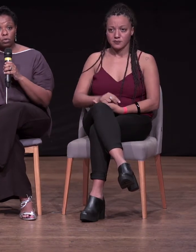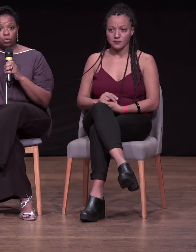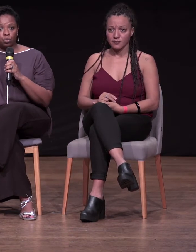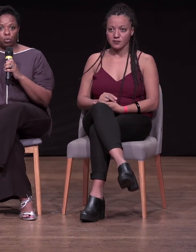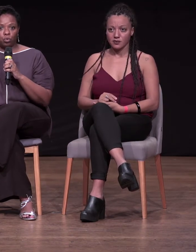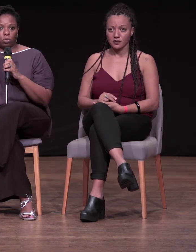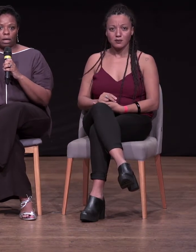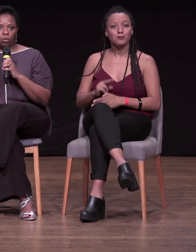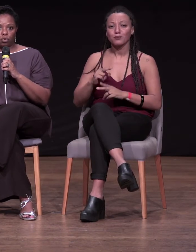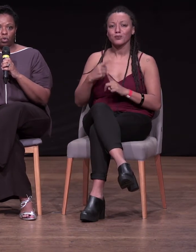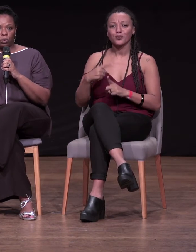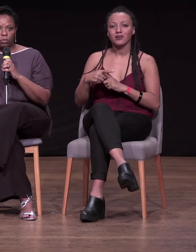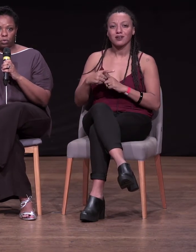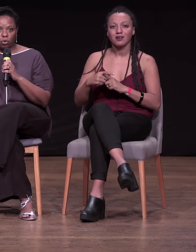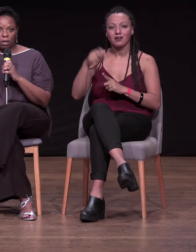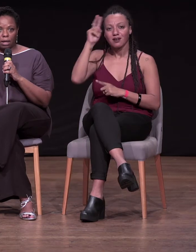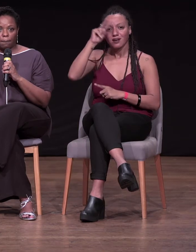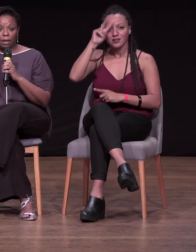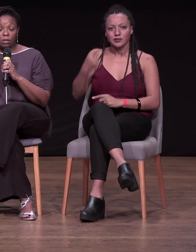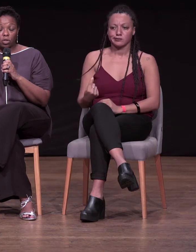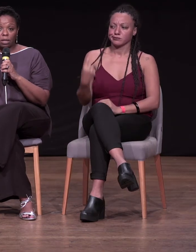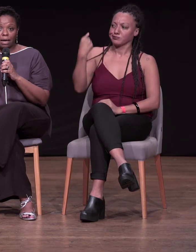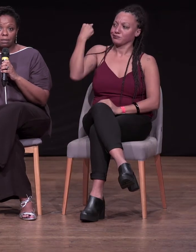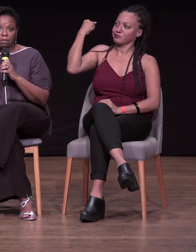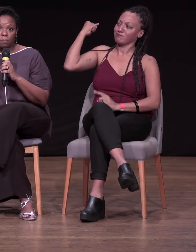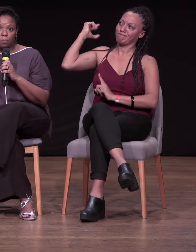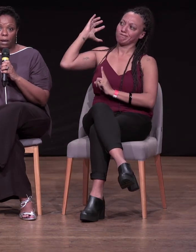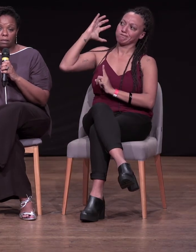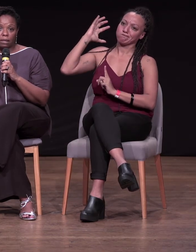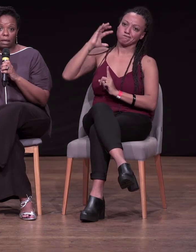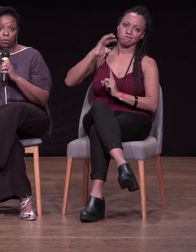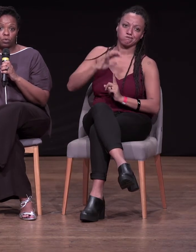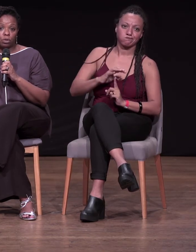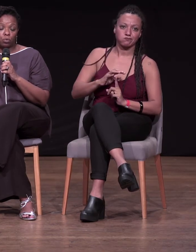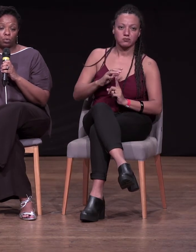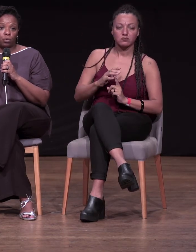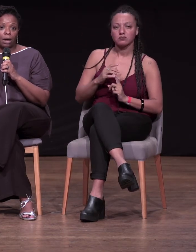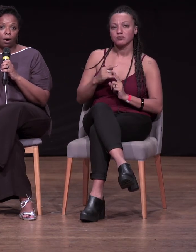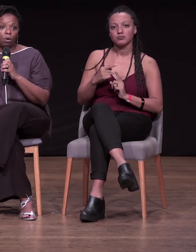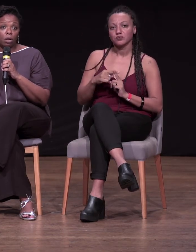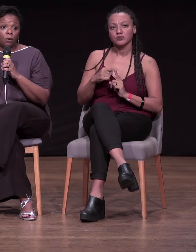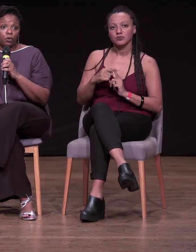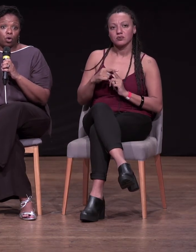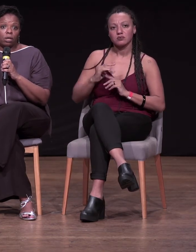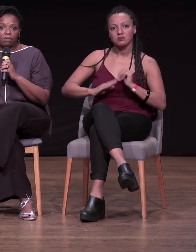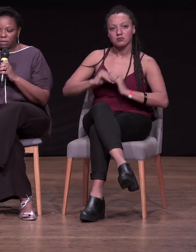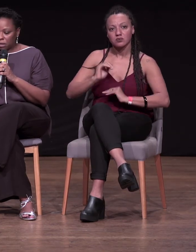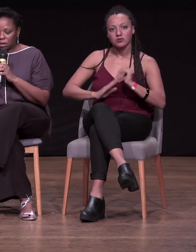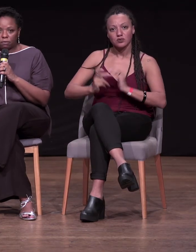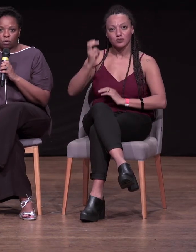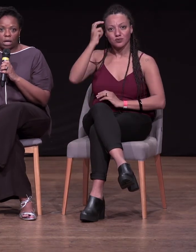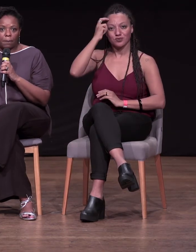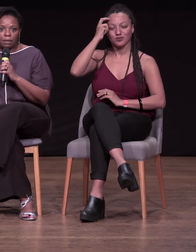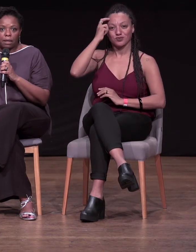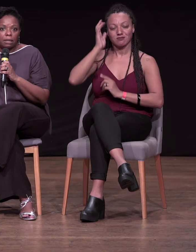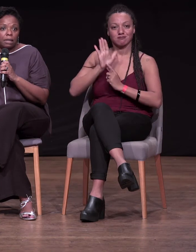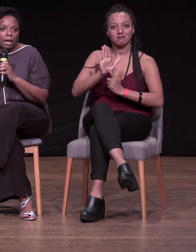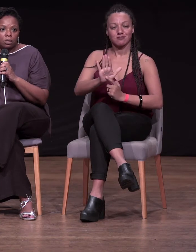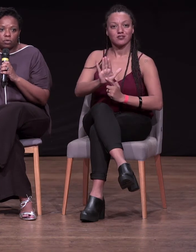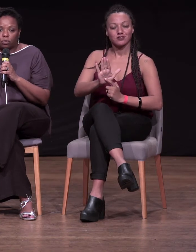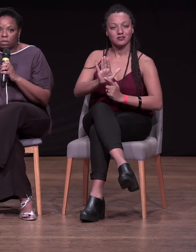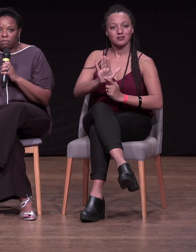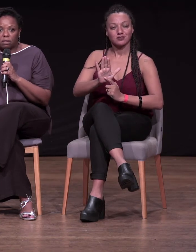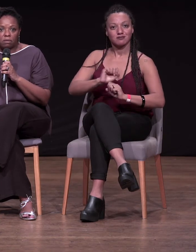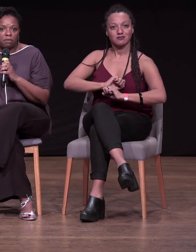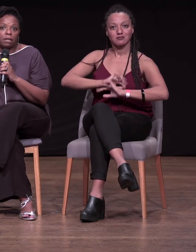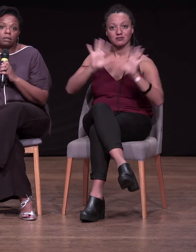por isso tudo que é construído historicamente, que a produção cultural torna visível, dá